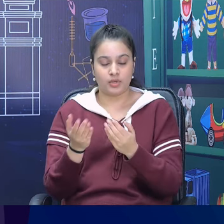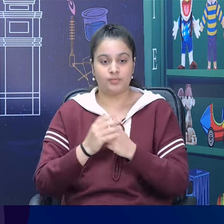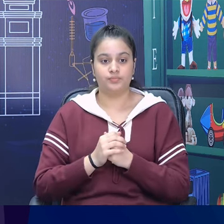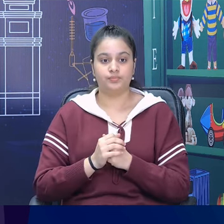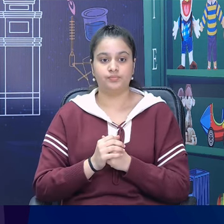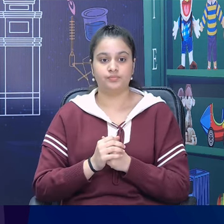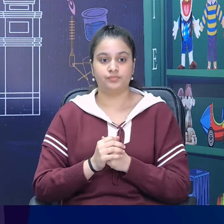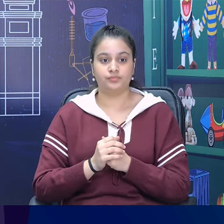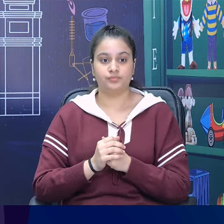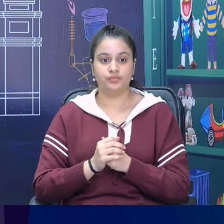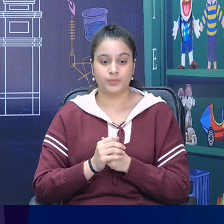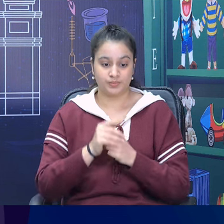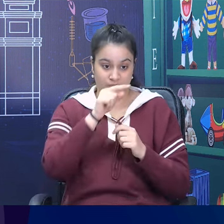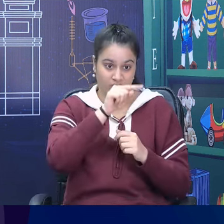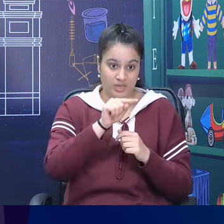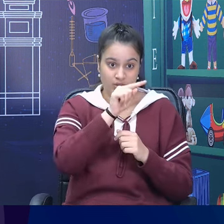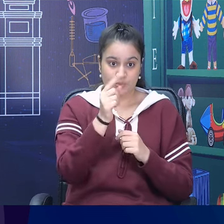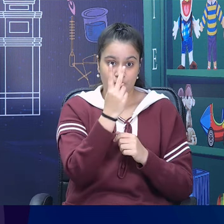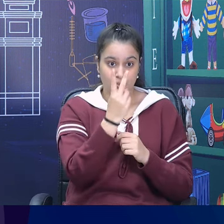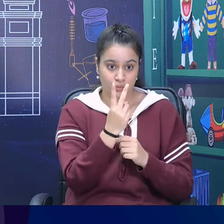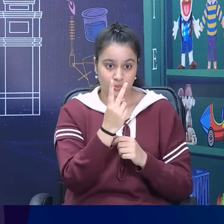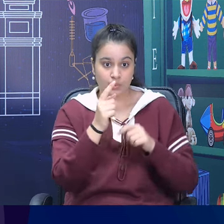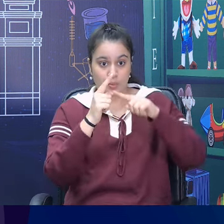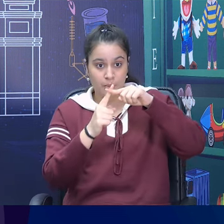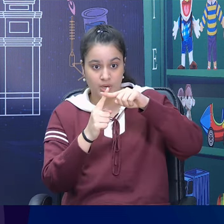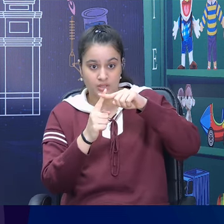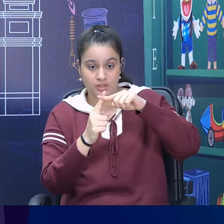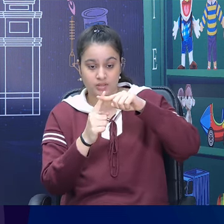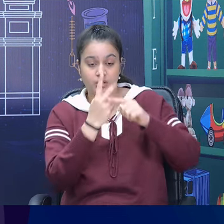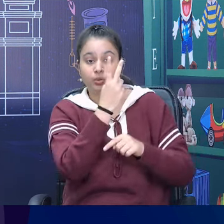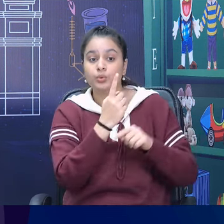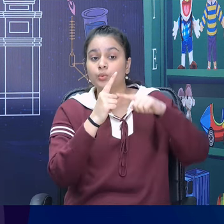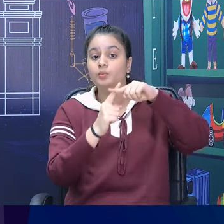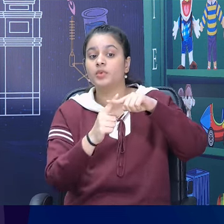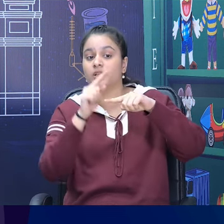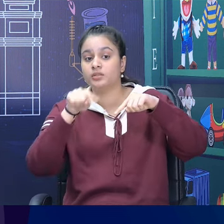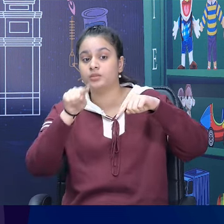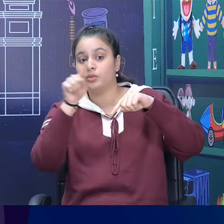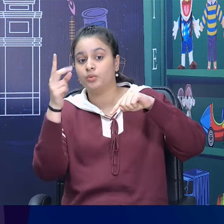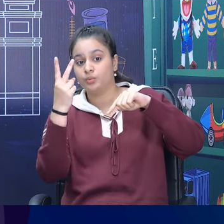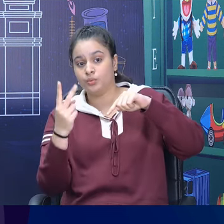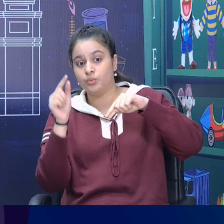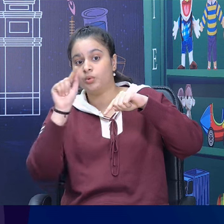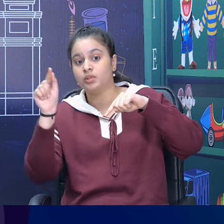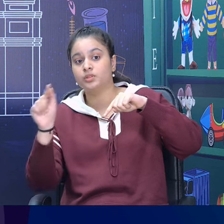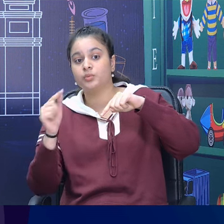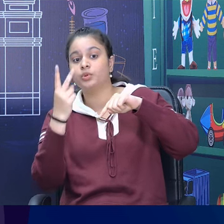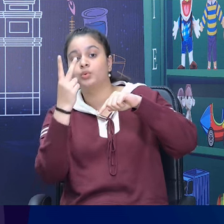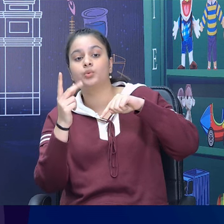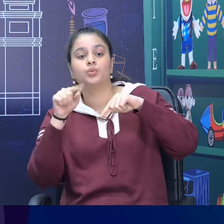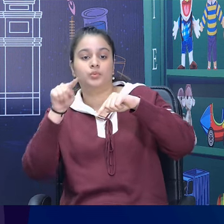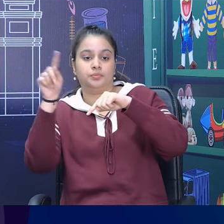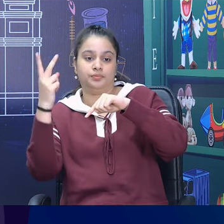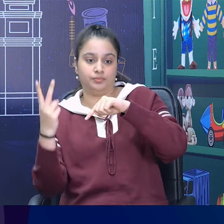2 + √2 जो ये एक हमें रेशनल नंबर प्राप्त होता है ऐसे ही हम जब बात करते हैं डिफरेंस करते हैं हम किसी दो रेशनल और